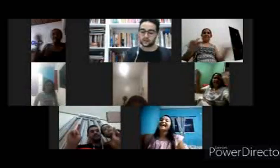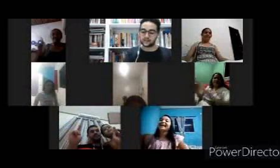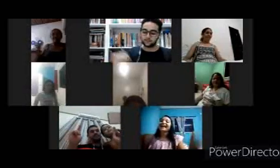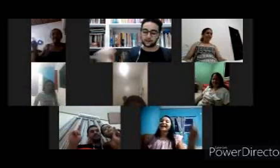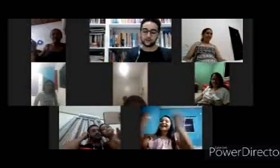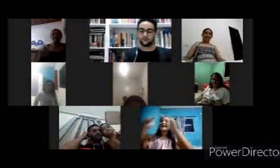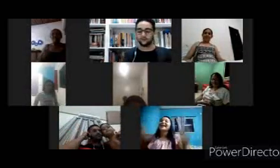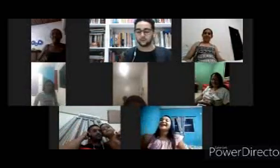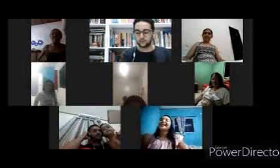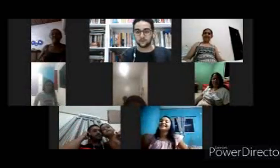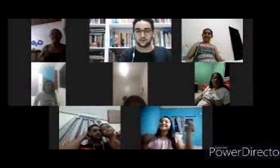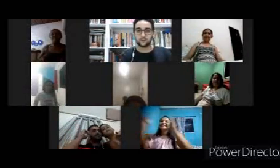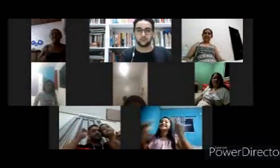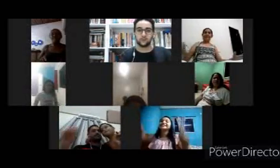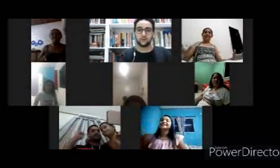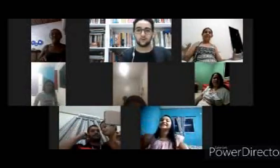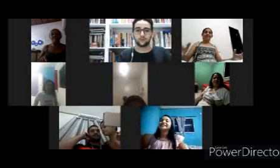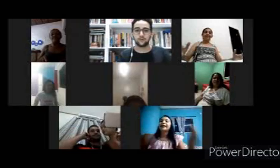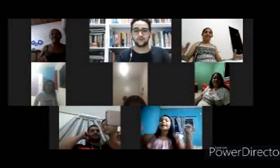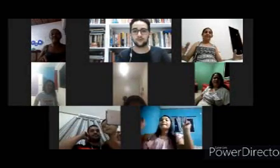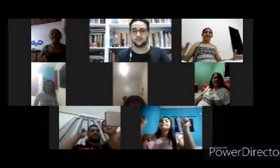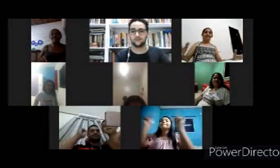Essa paz só não continuou porque vocês são tudo orgulhosos.